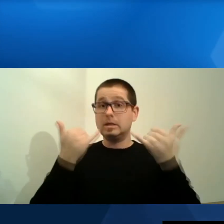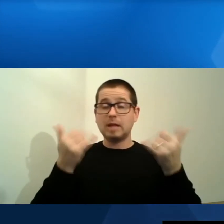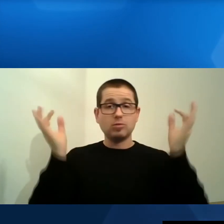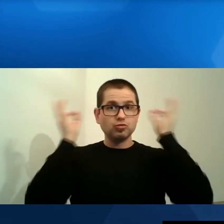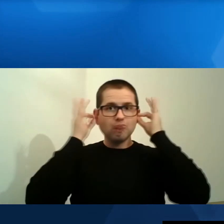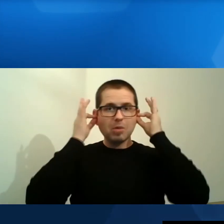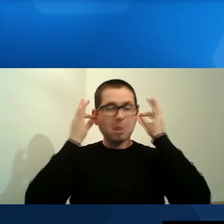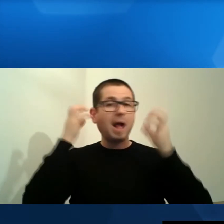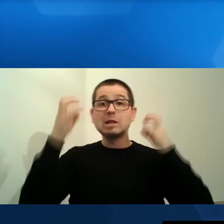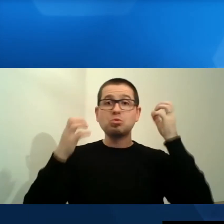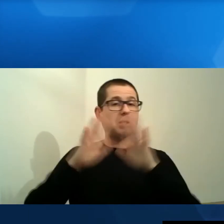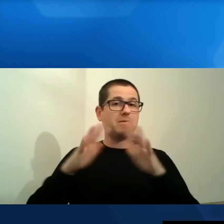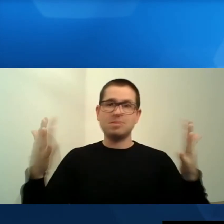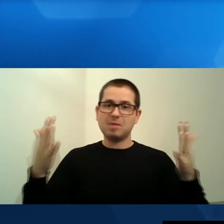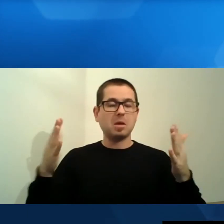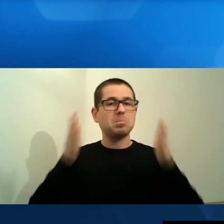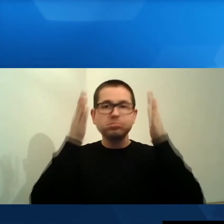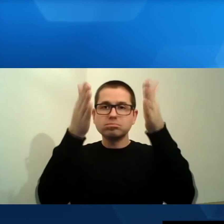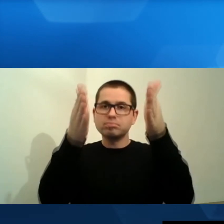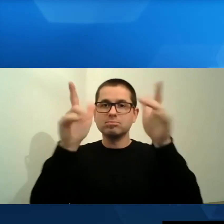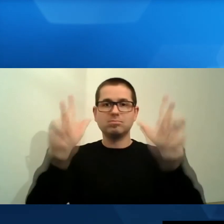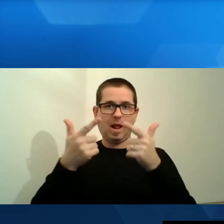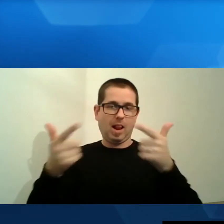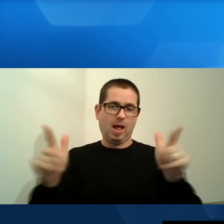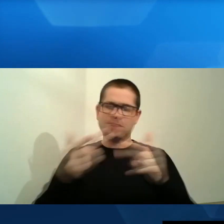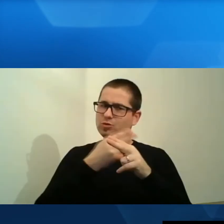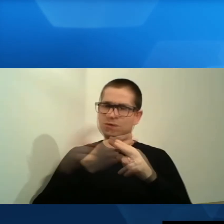čisto enostavno ni in je zvok čist.